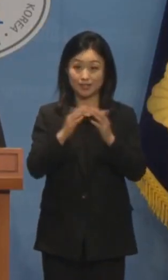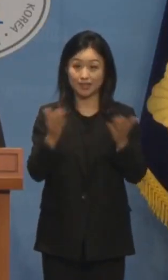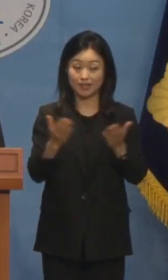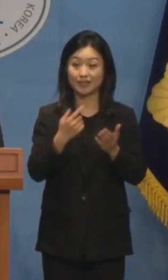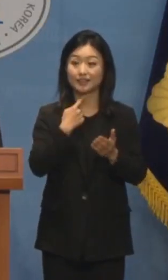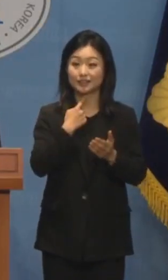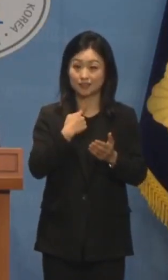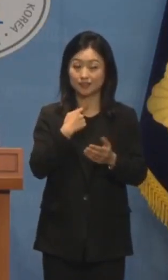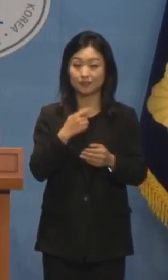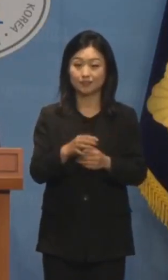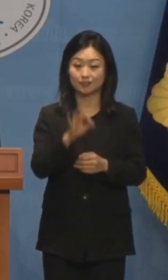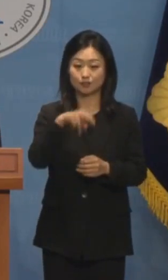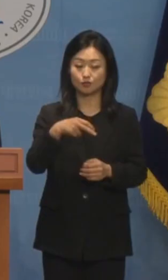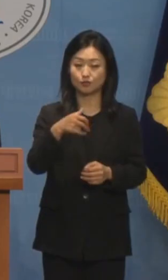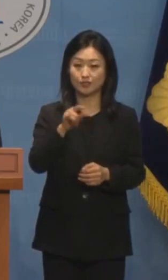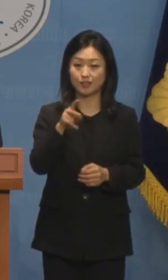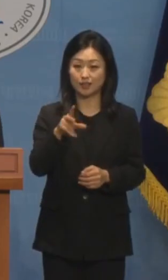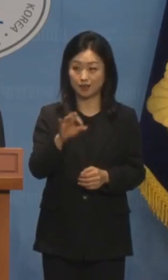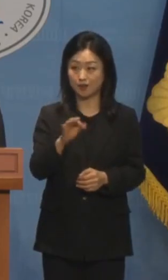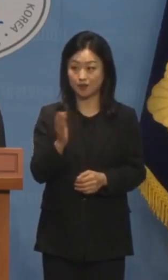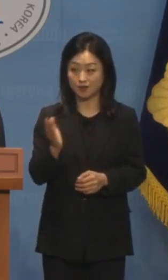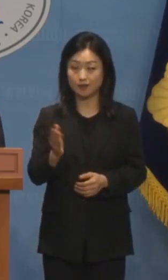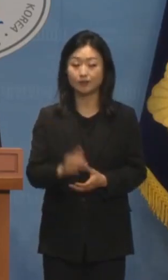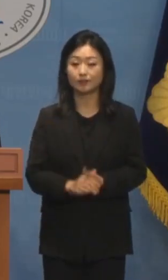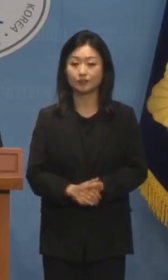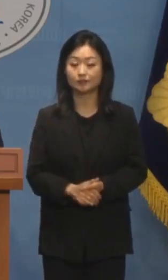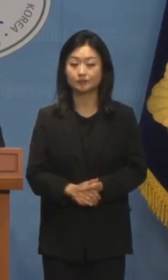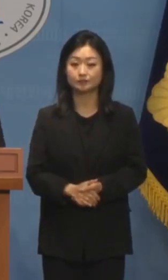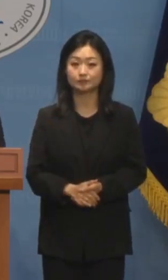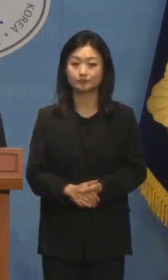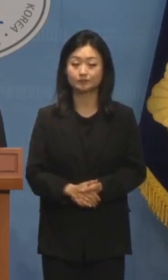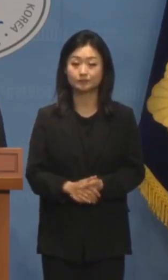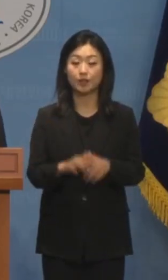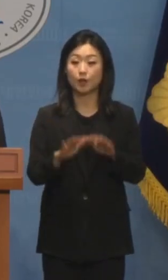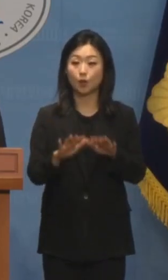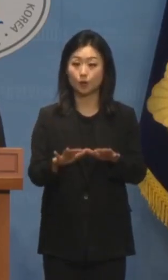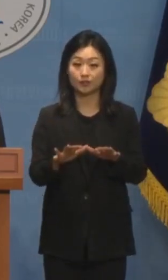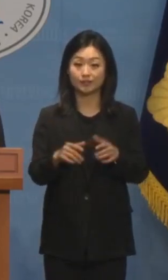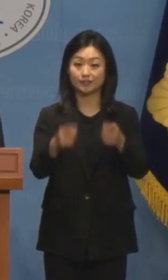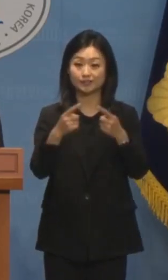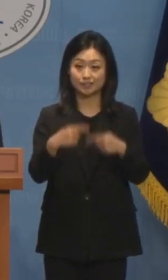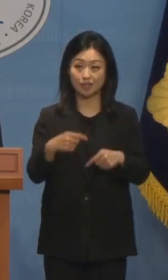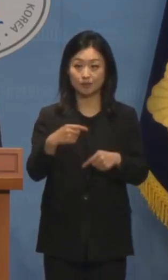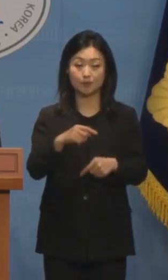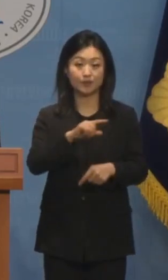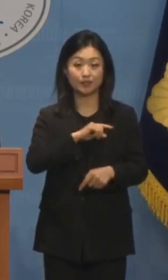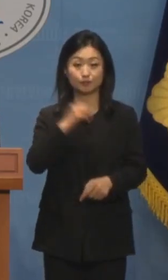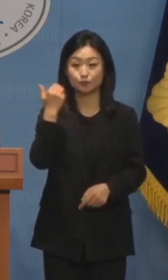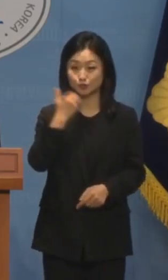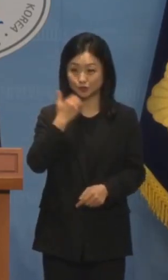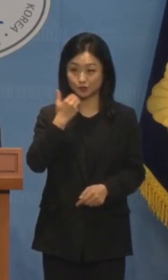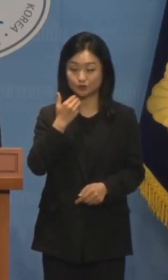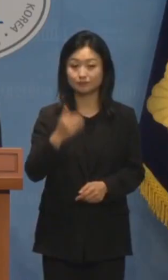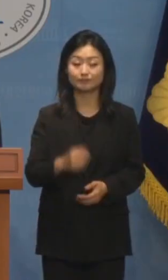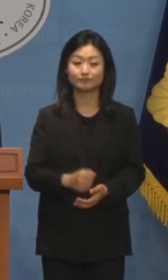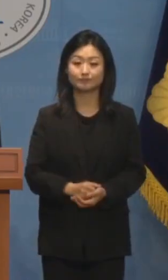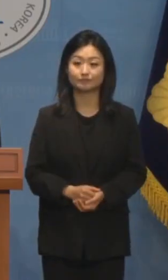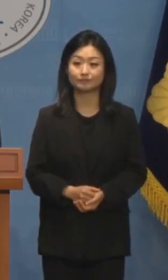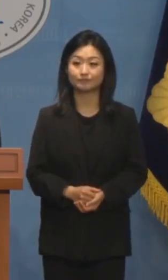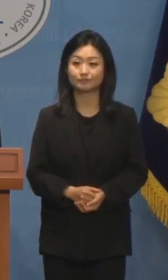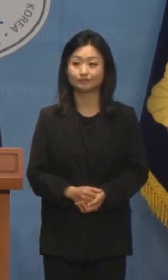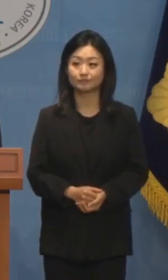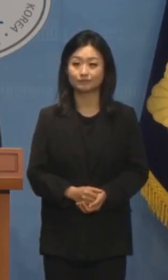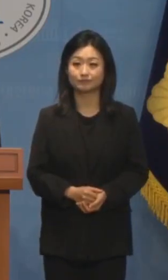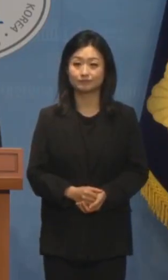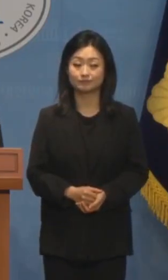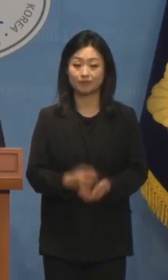더미지혁신의 공동대표 임세은입니다. 안녕하세요. 네, 오늘 함께 하시는 분들 소개부터 드리도록 하겠습니다.